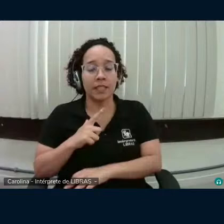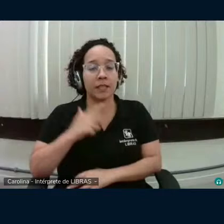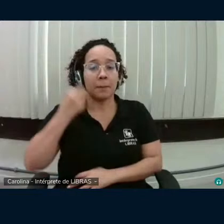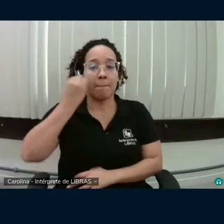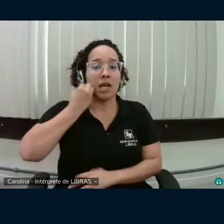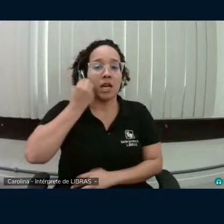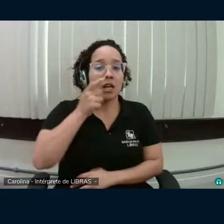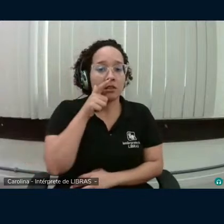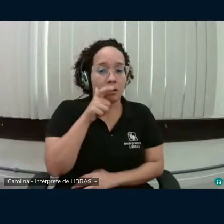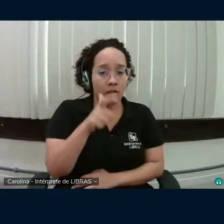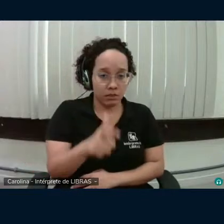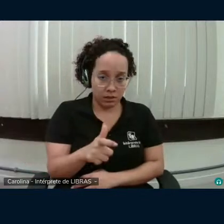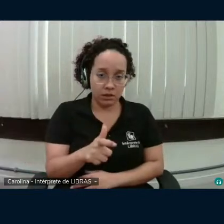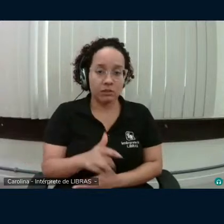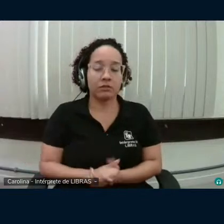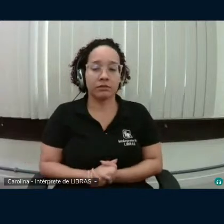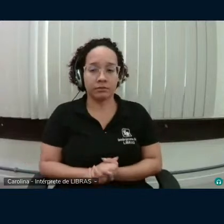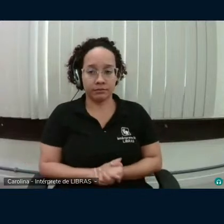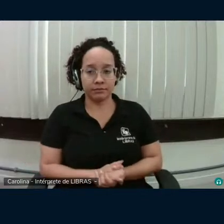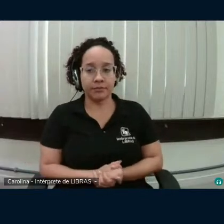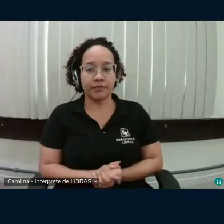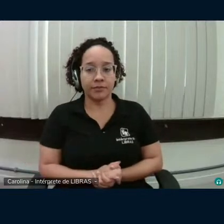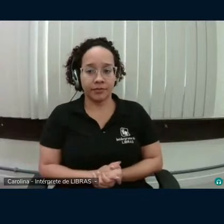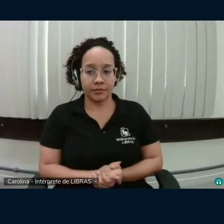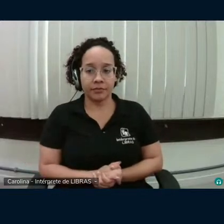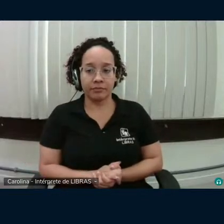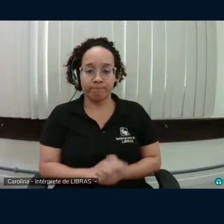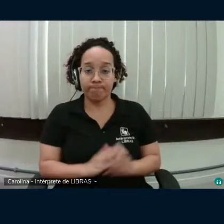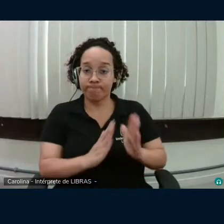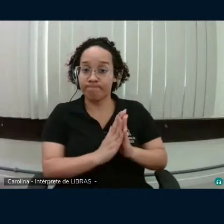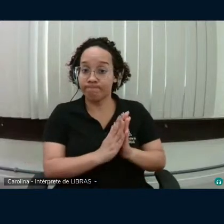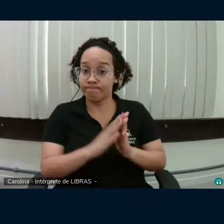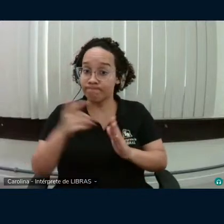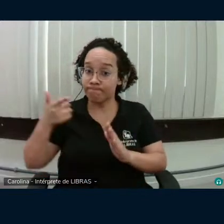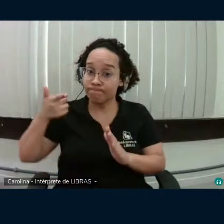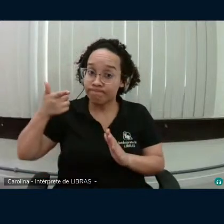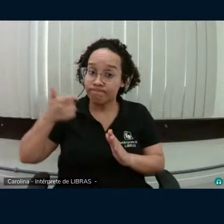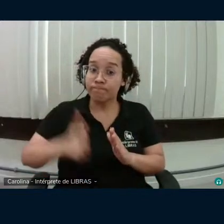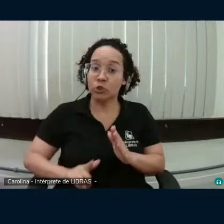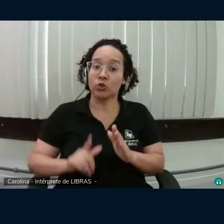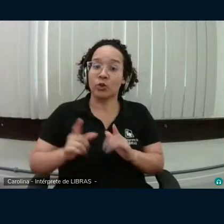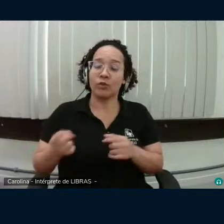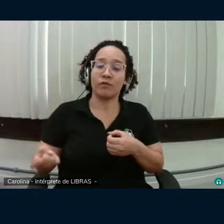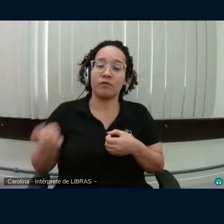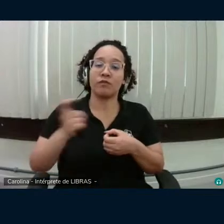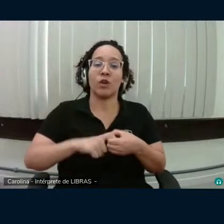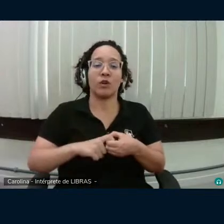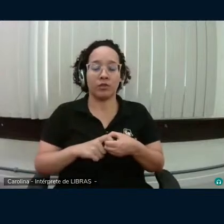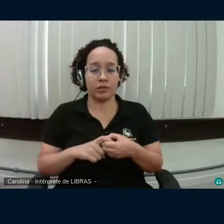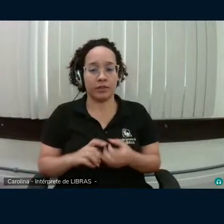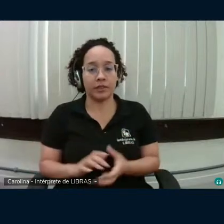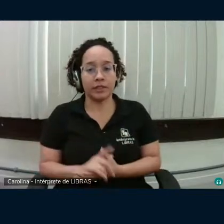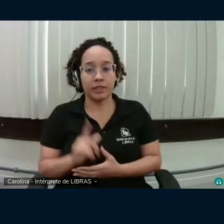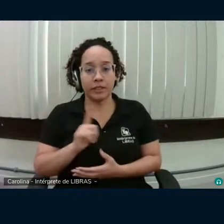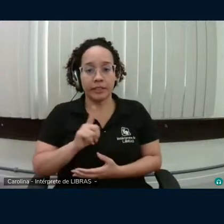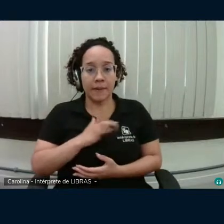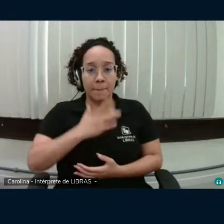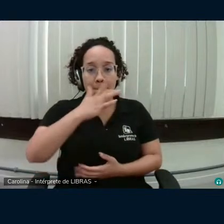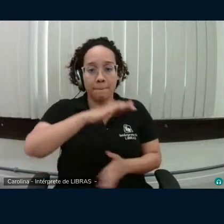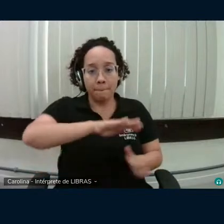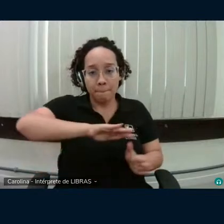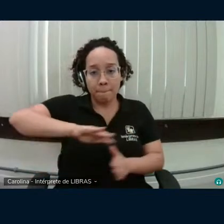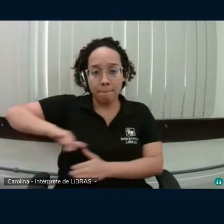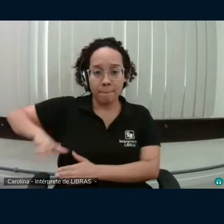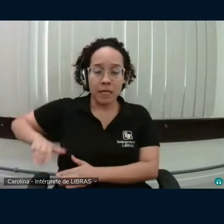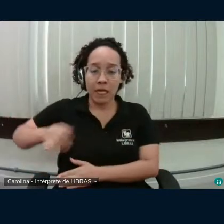muito interessantes para se espelhar, e que elas estão sendo recusadas e invisibilizadas. As experiências dos institutos